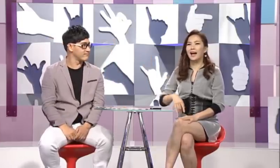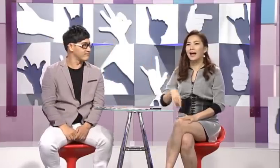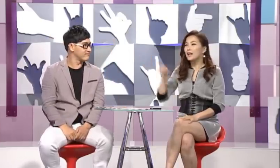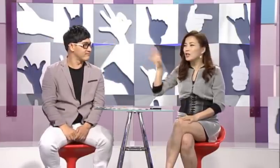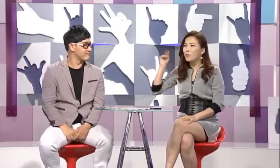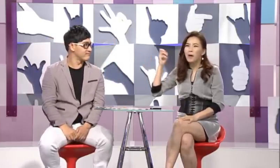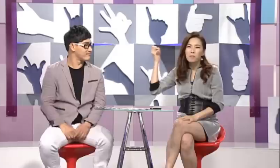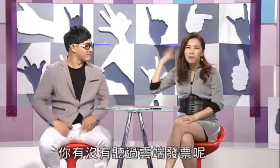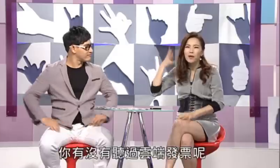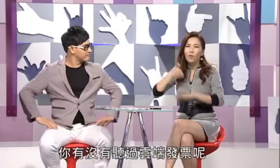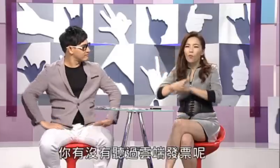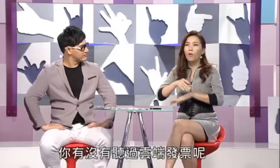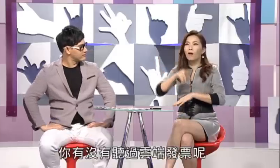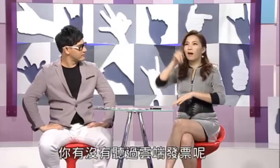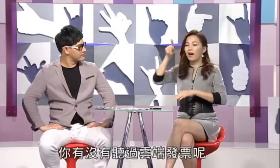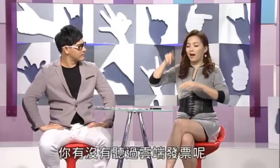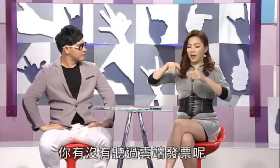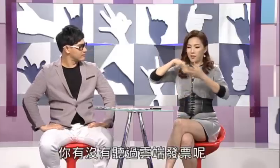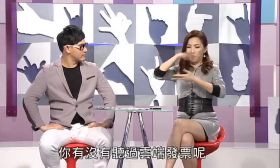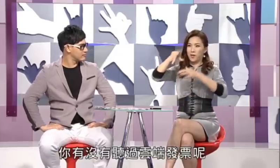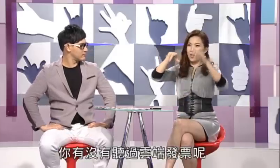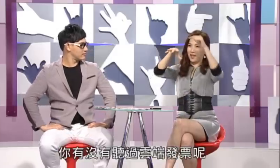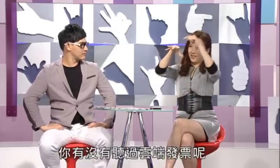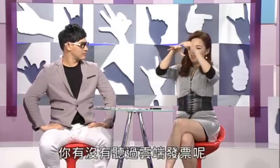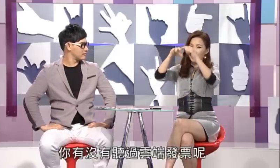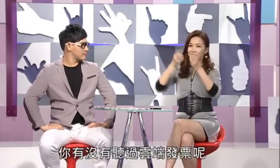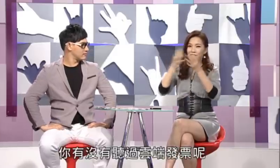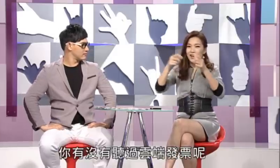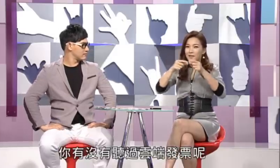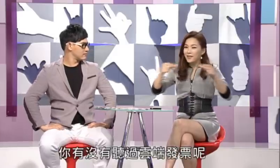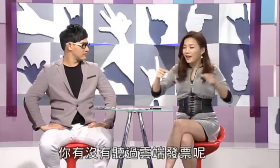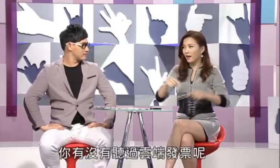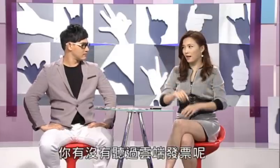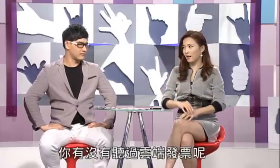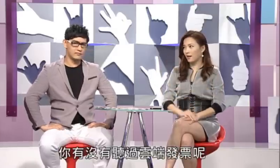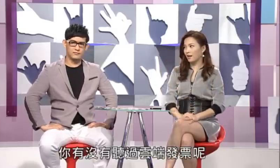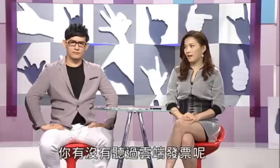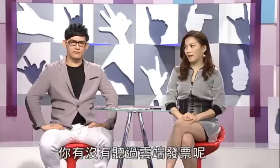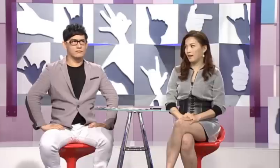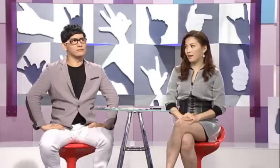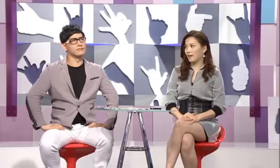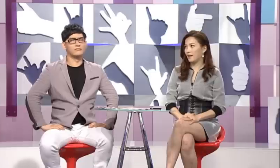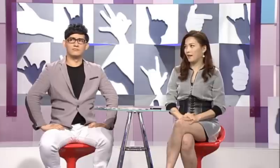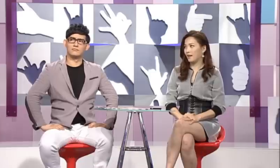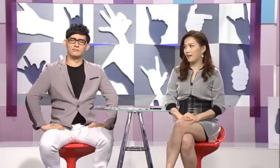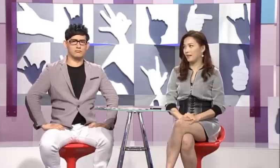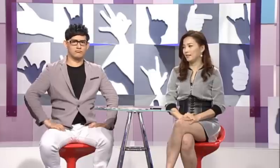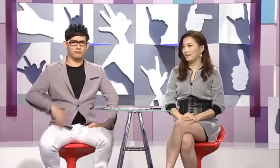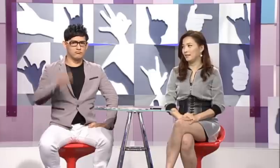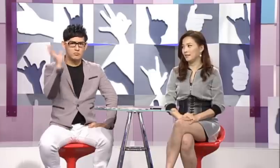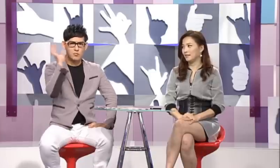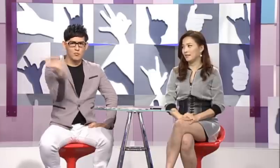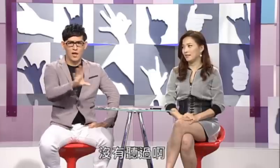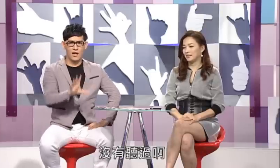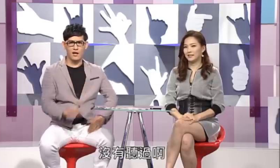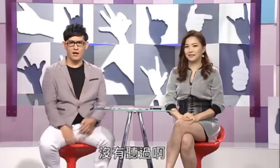呦，你有没有听过云端发票呢？ 啊，没有听